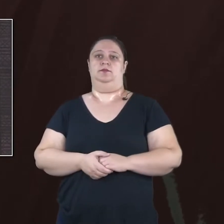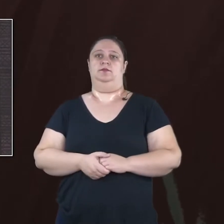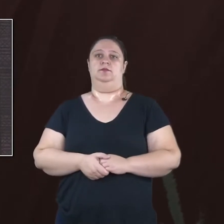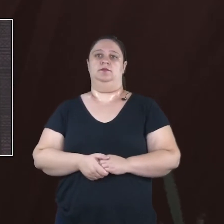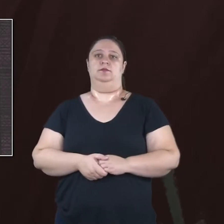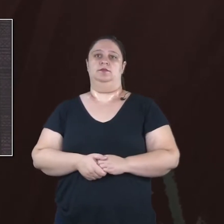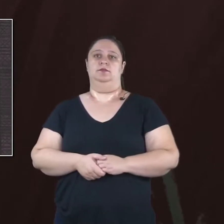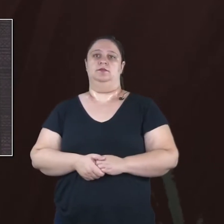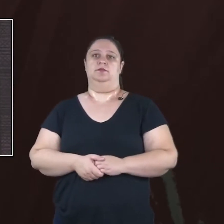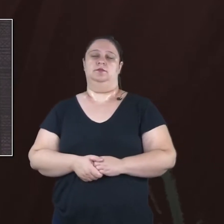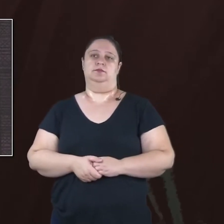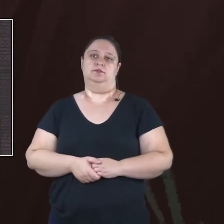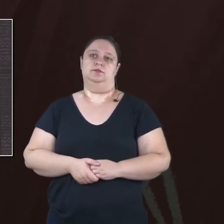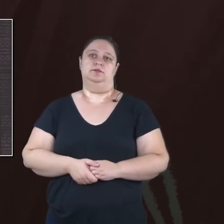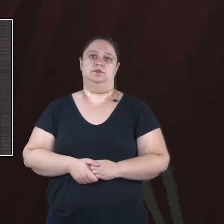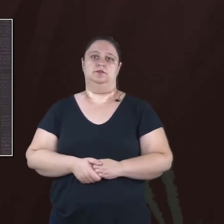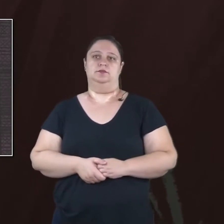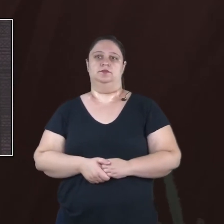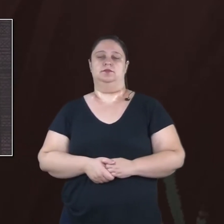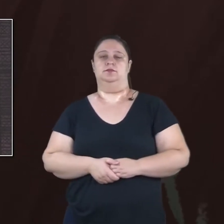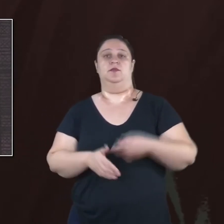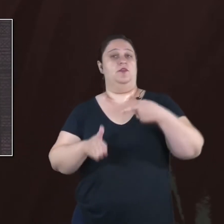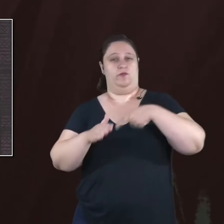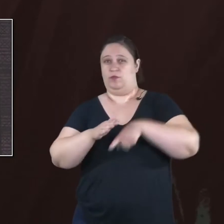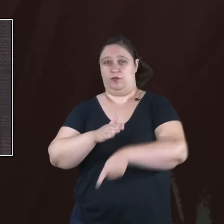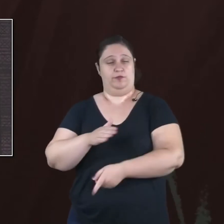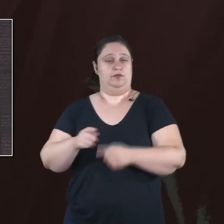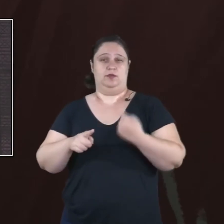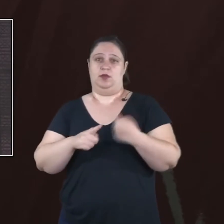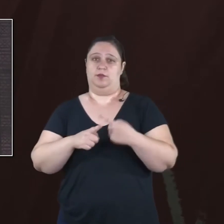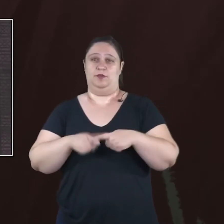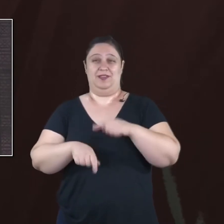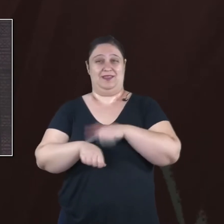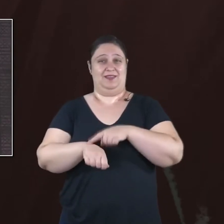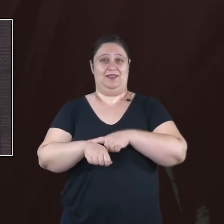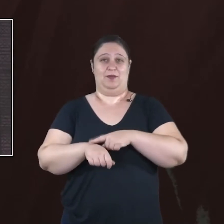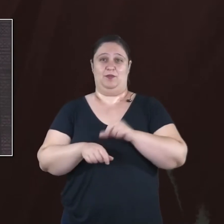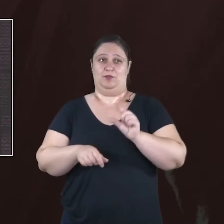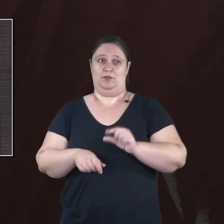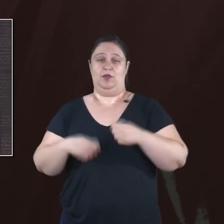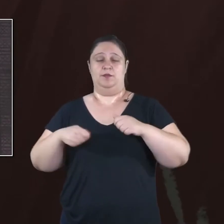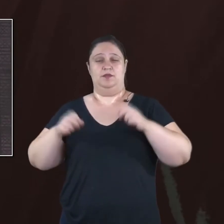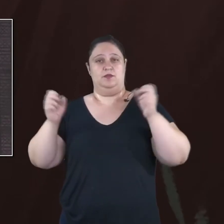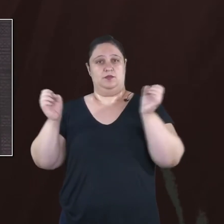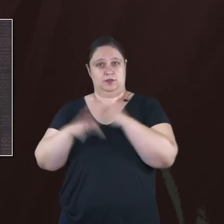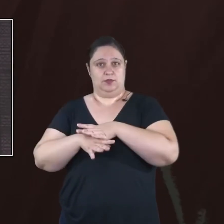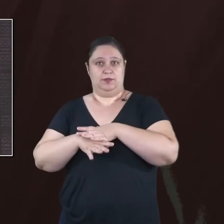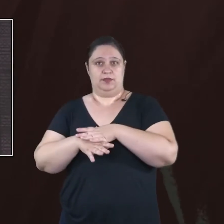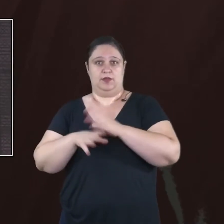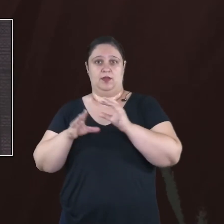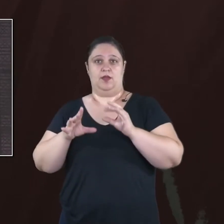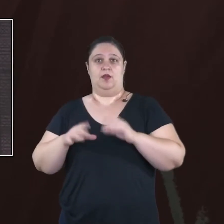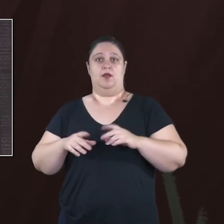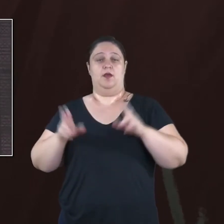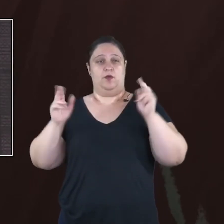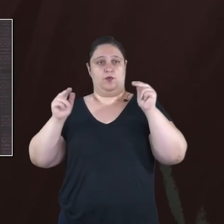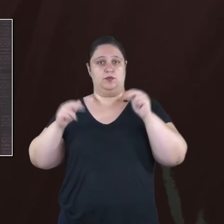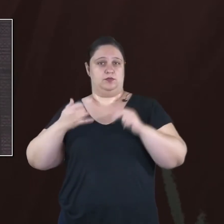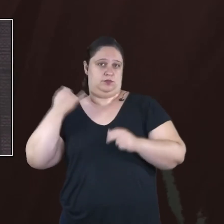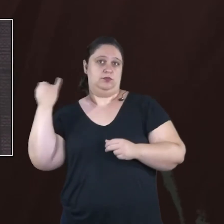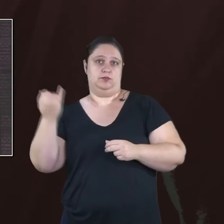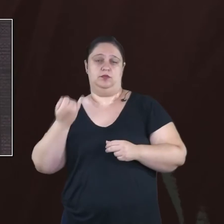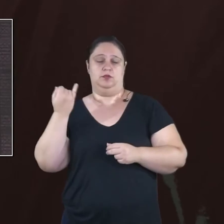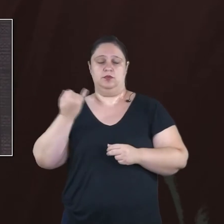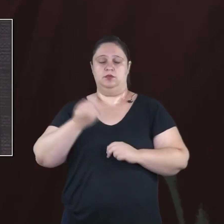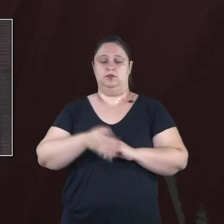Nem isso eu vou tocar muito, porque não tenho mais tempo, preciso terminar com uma coisa importante para descrever para vocês. 2